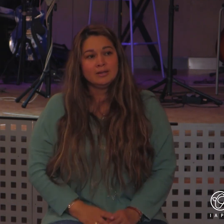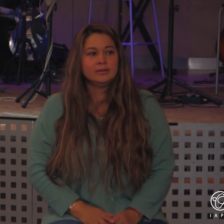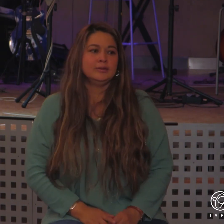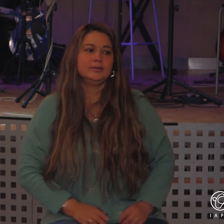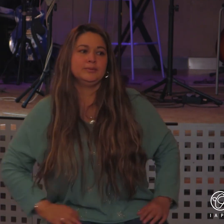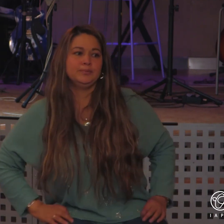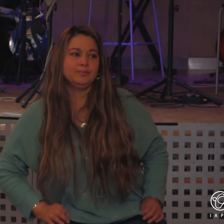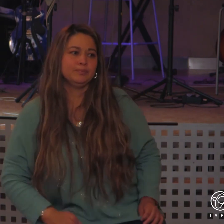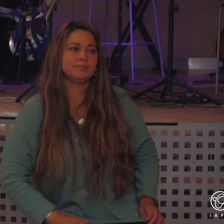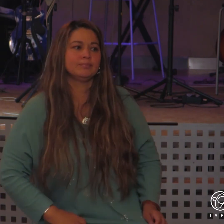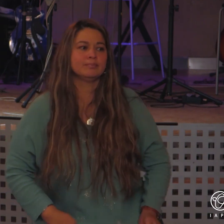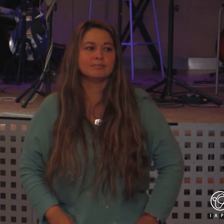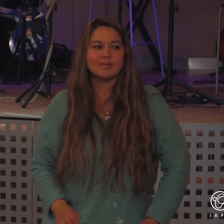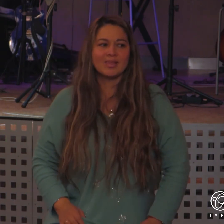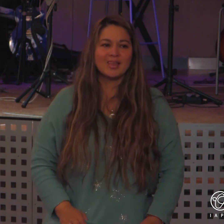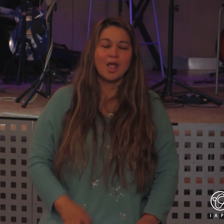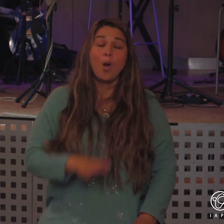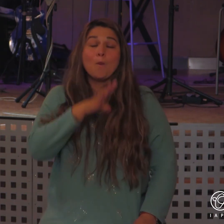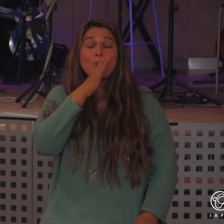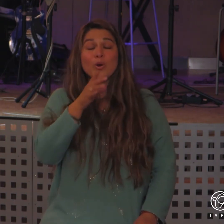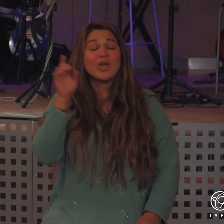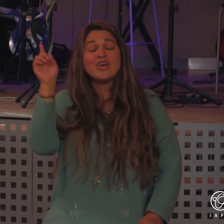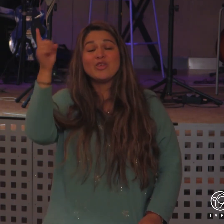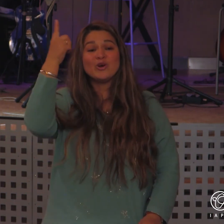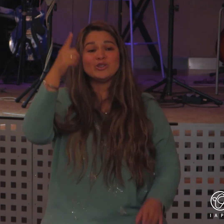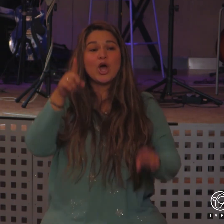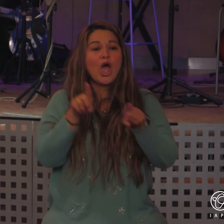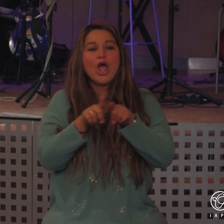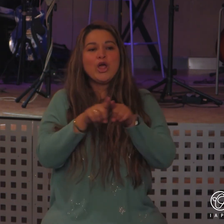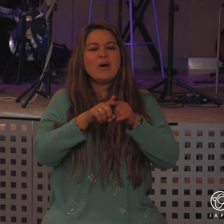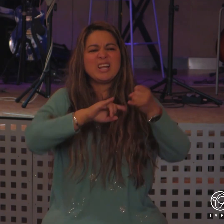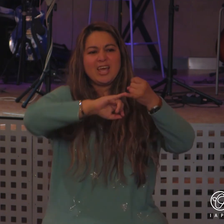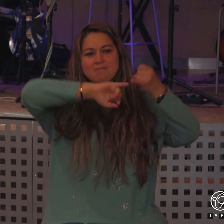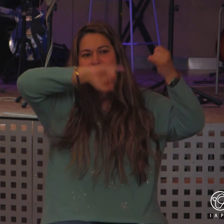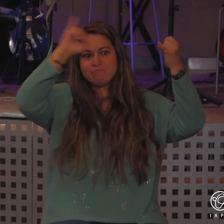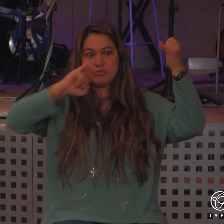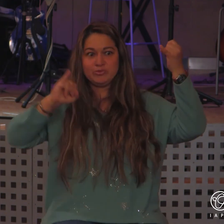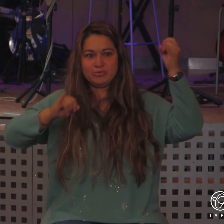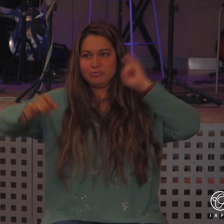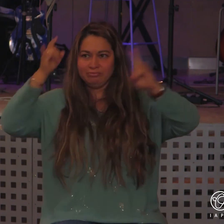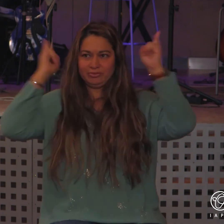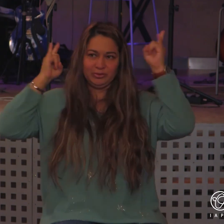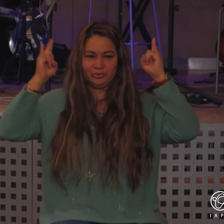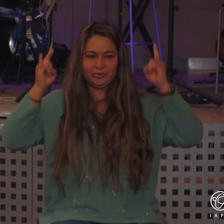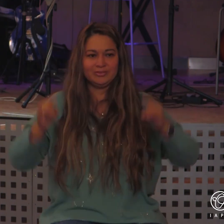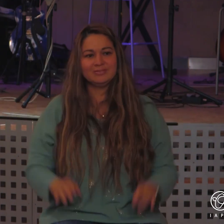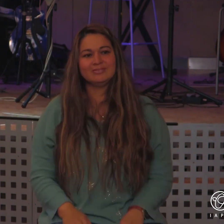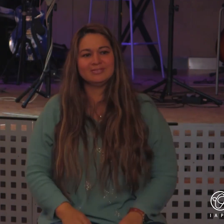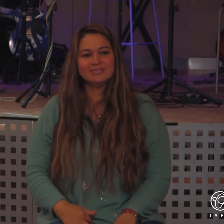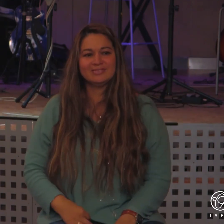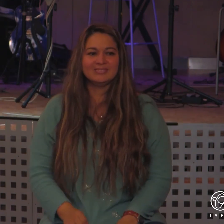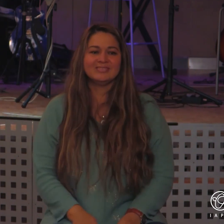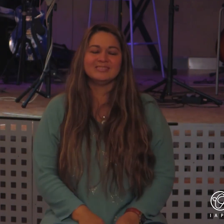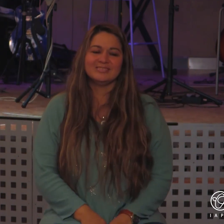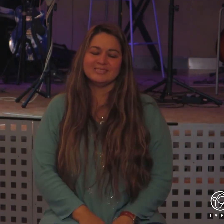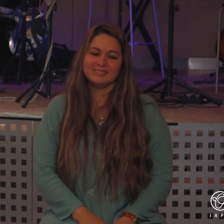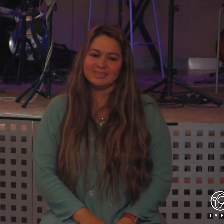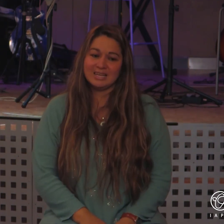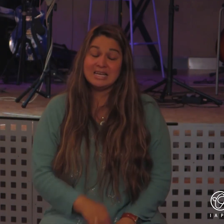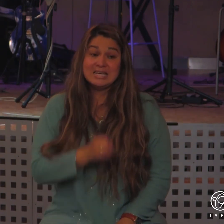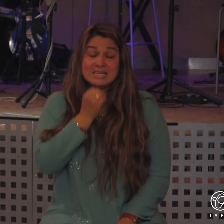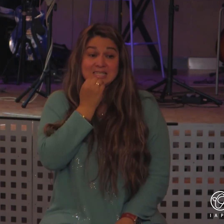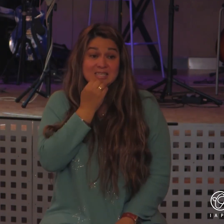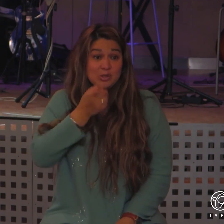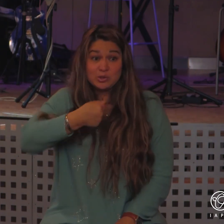Dios truena con su tormenta. Él mete su tormenta. en cualquier tormenta natural que